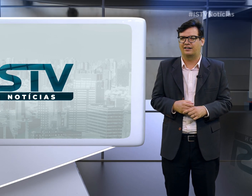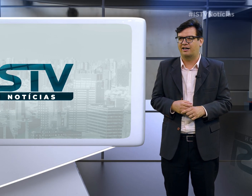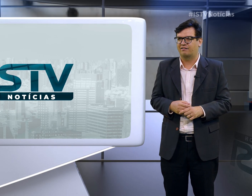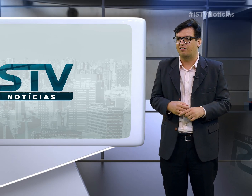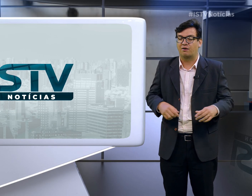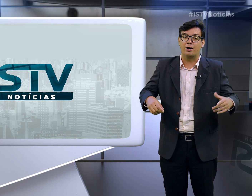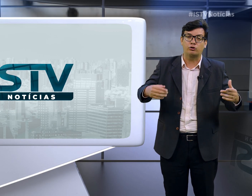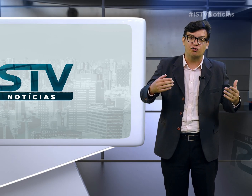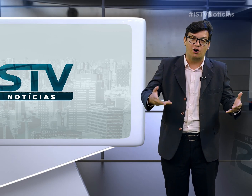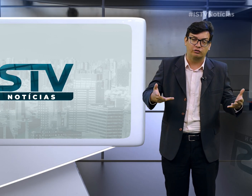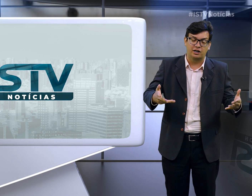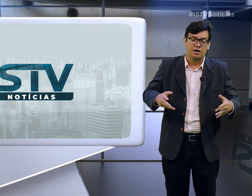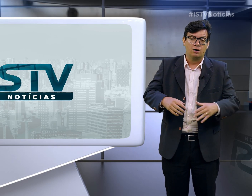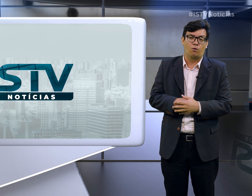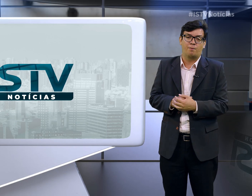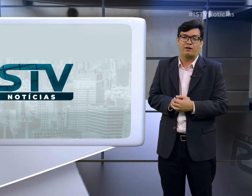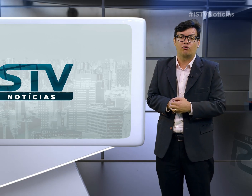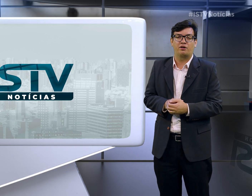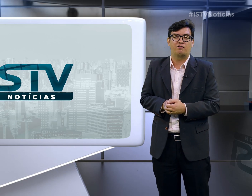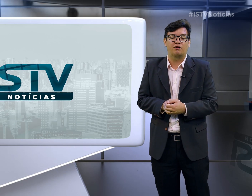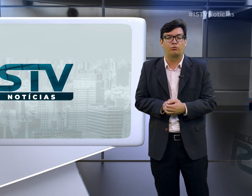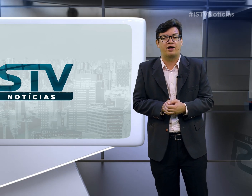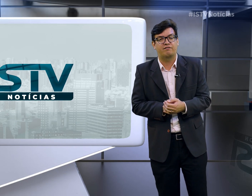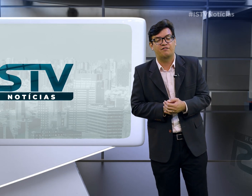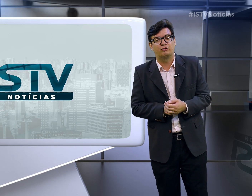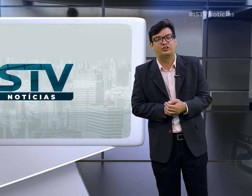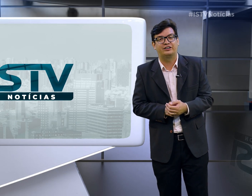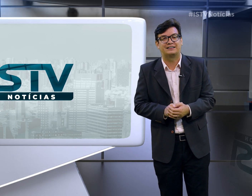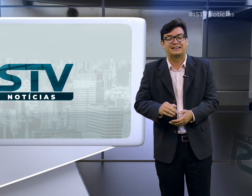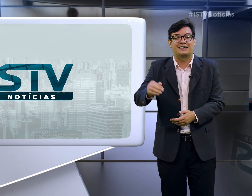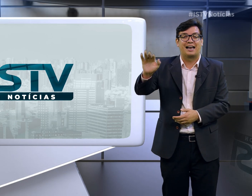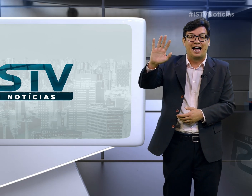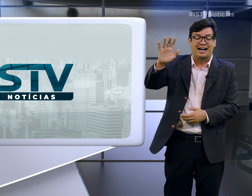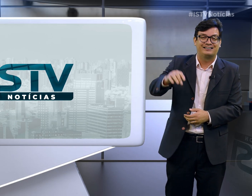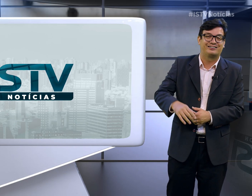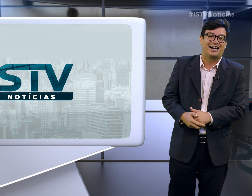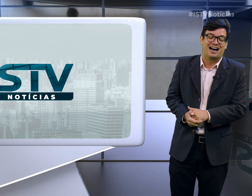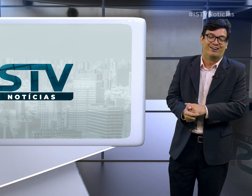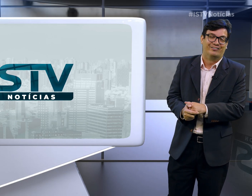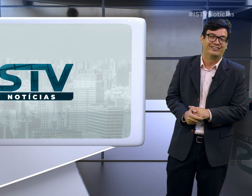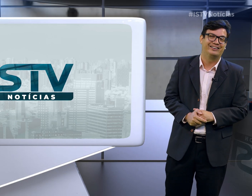ISTV. Amanhã eu tô de volta com mais uma edição do ISTV Notícias. Até lá! Tchau, tchau!